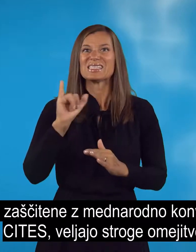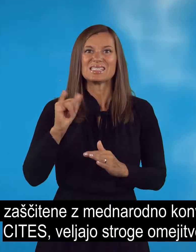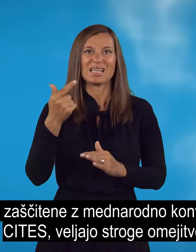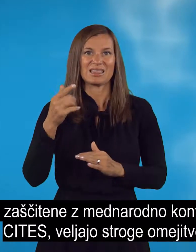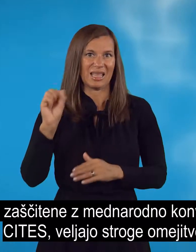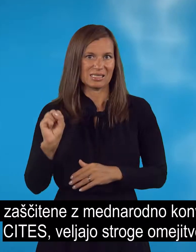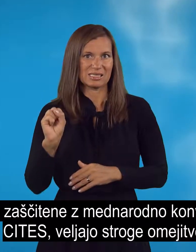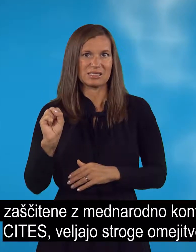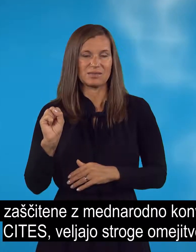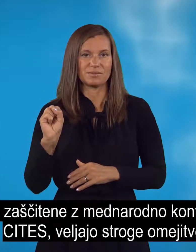CITES,